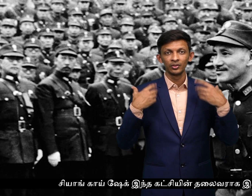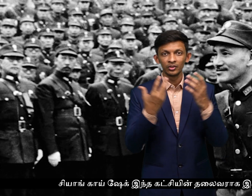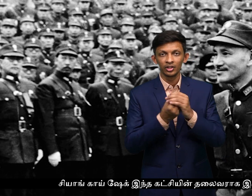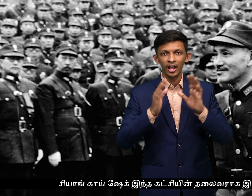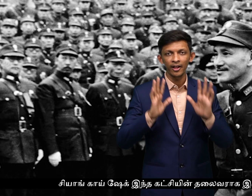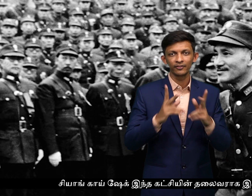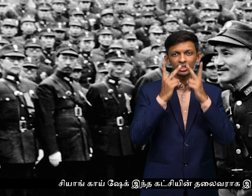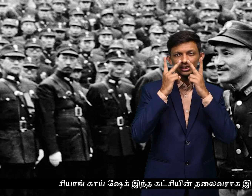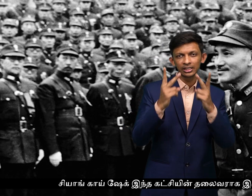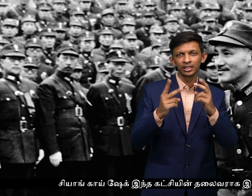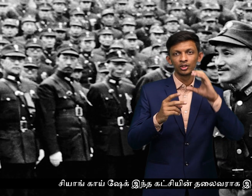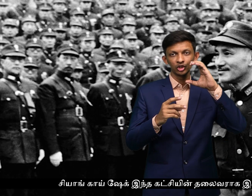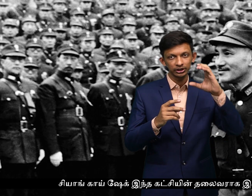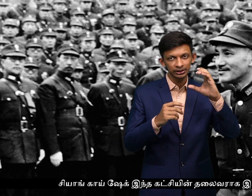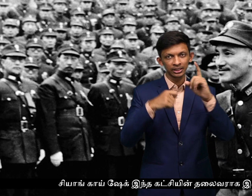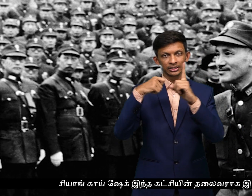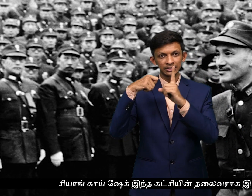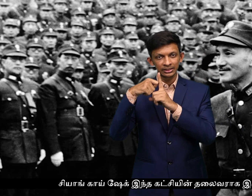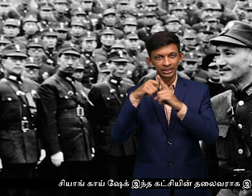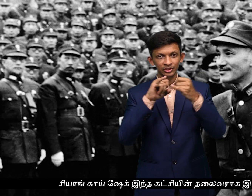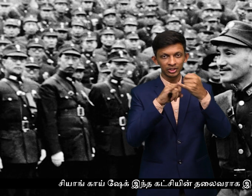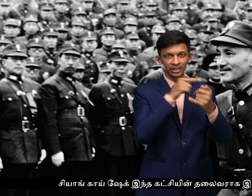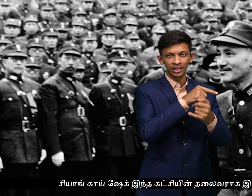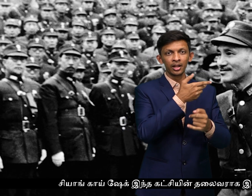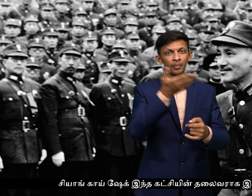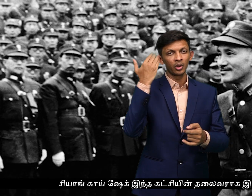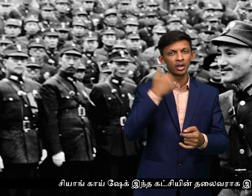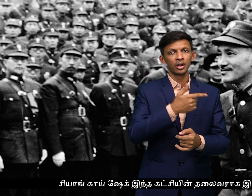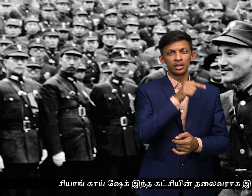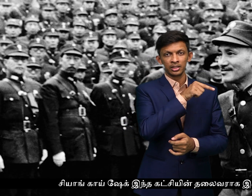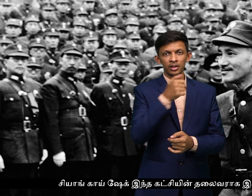சியாங் காய் ஷேக் இந்த கட்சியின் தலைவராக இருந்ததை நாம் பார்த்தோம்.